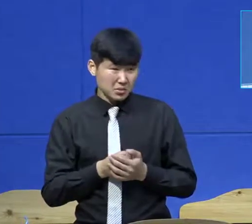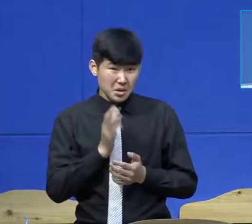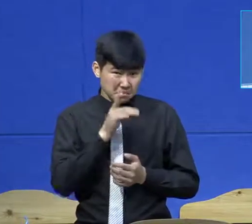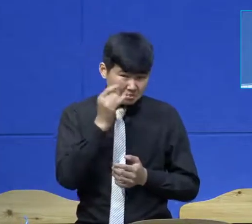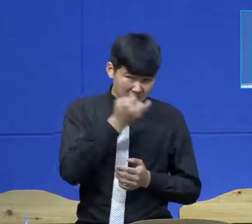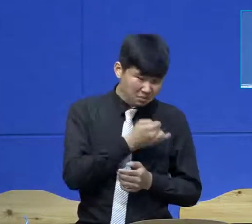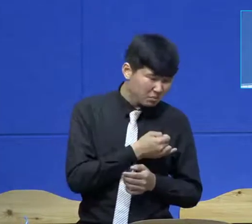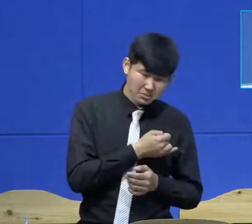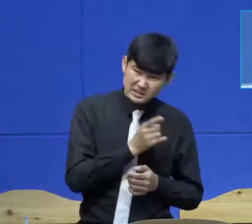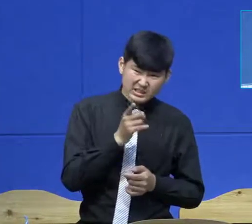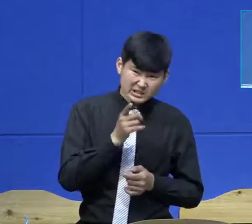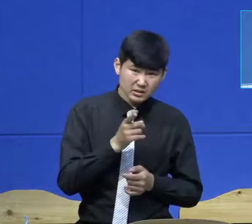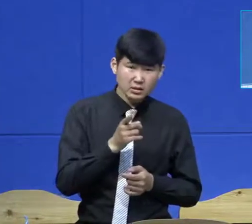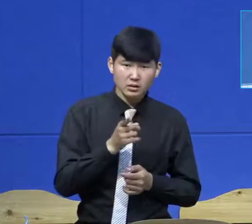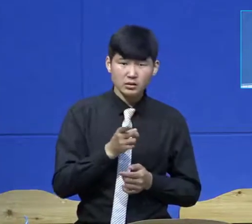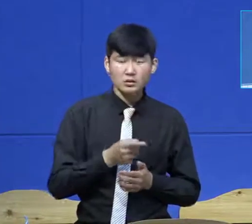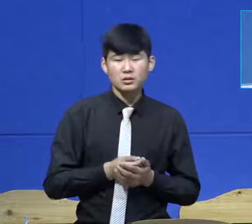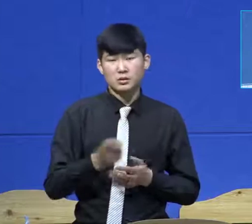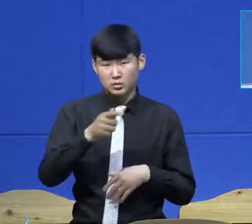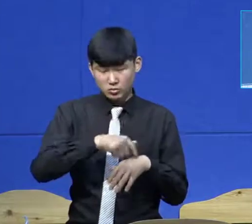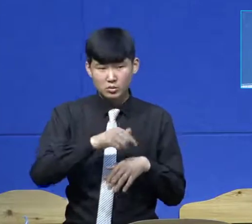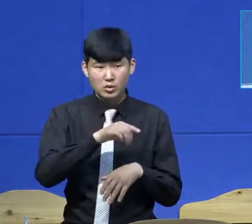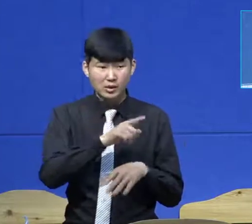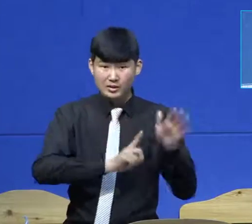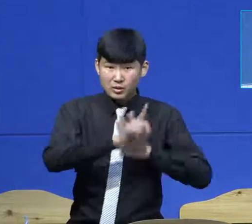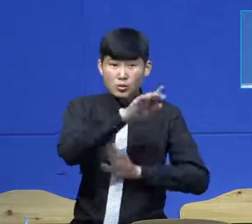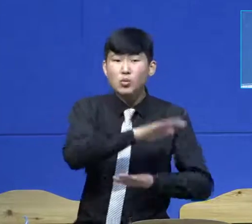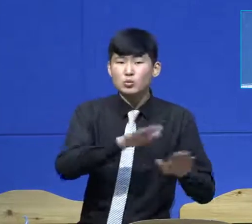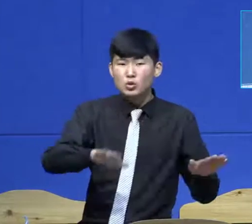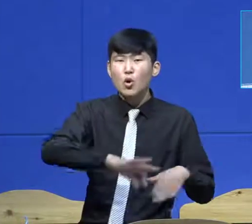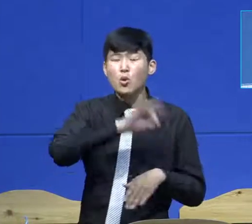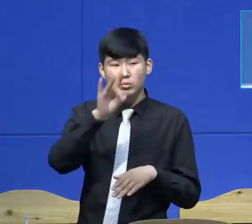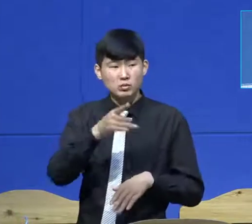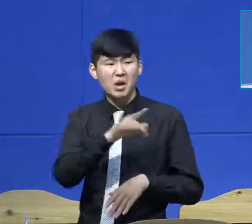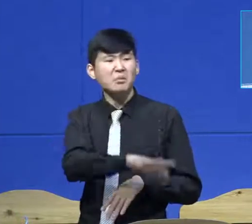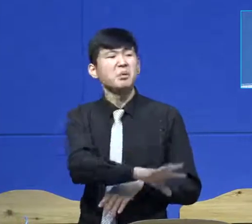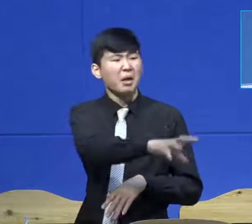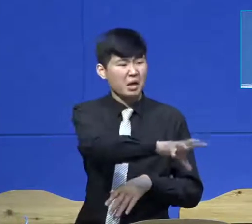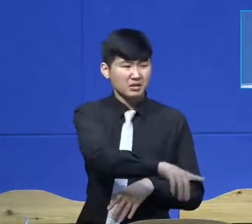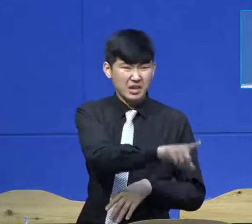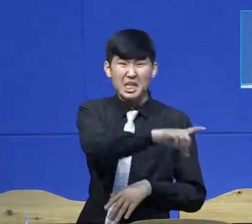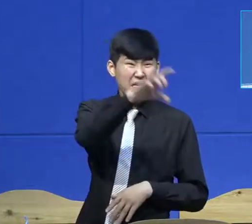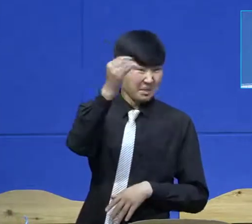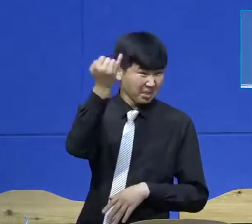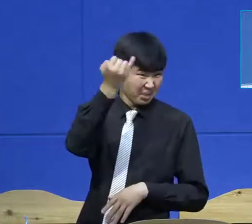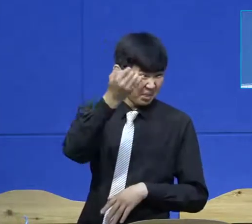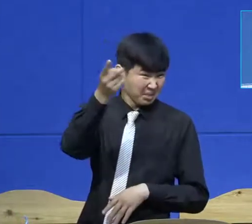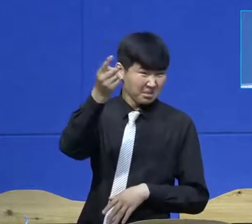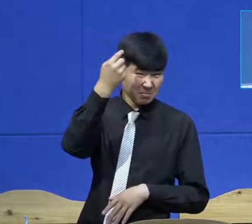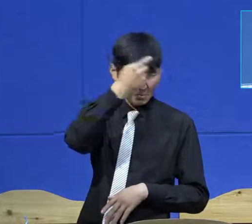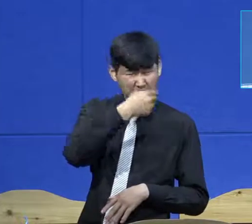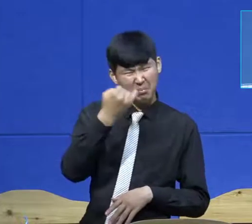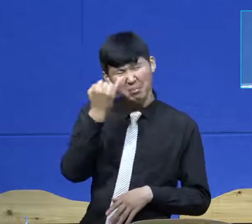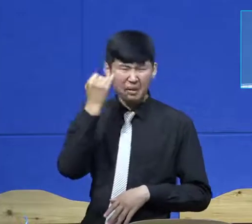юм бэ. Тэр үеэс авахуулаад хүүхдүүд өөр хүүхдүүд нөгөө хүүхдийг шалдаг болсон. Чиний ээж чинь ийм царайтай